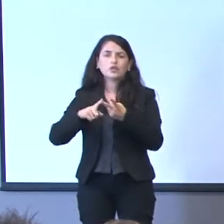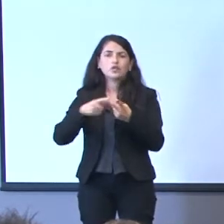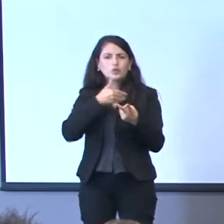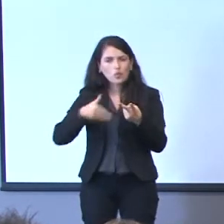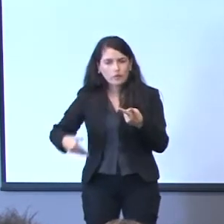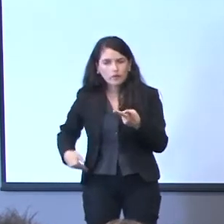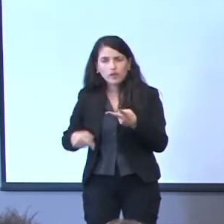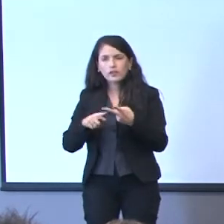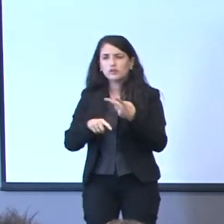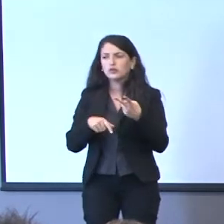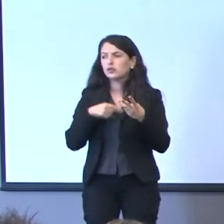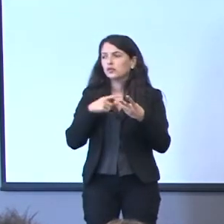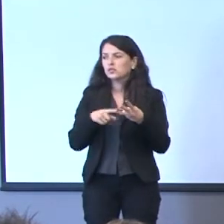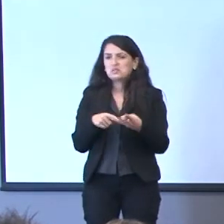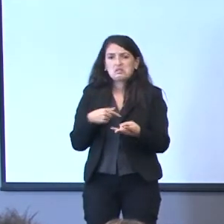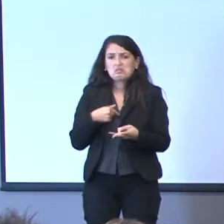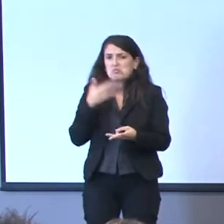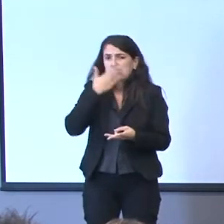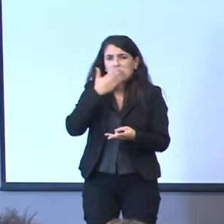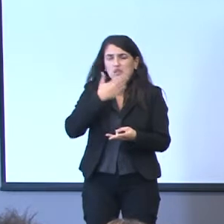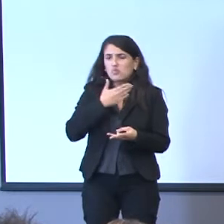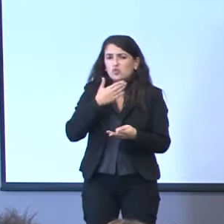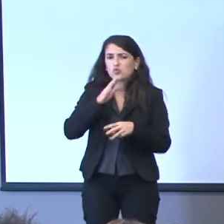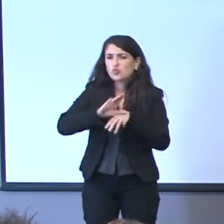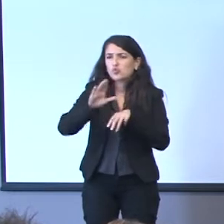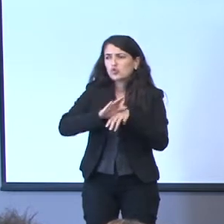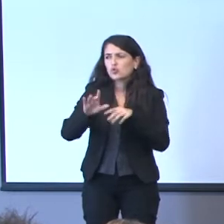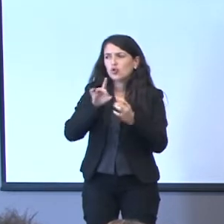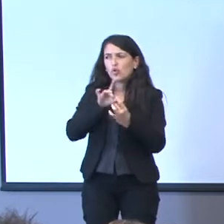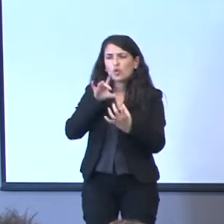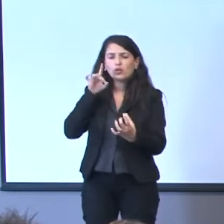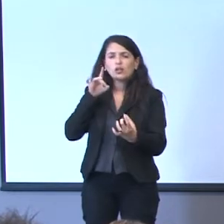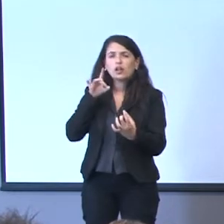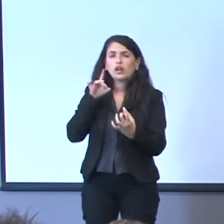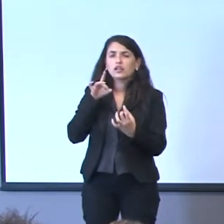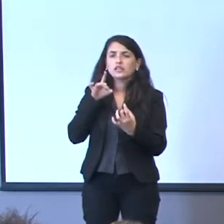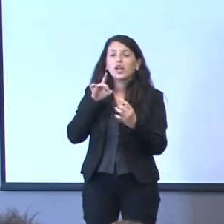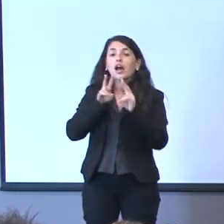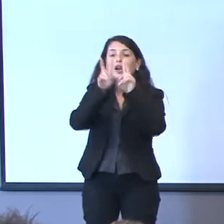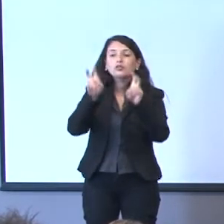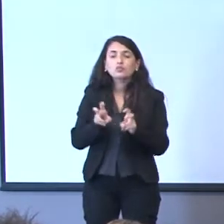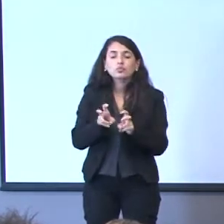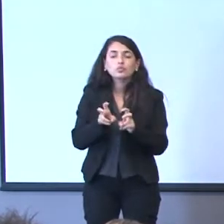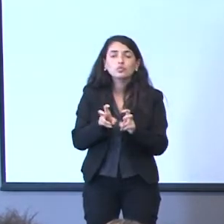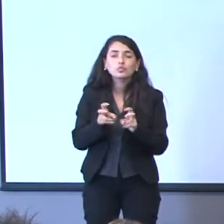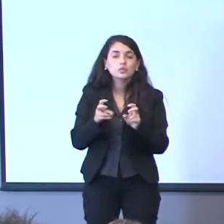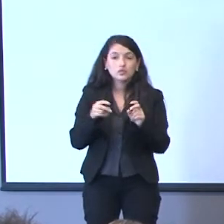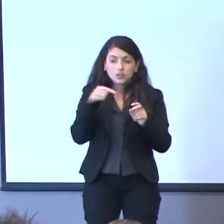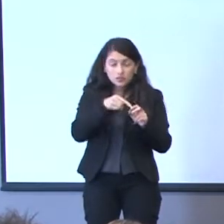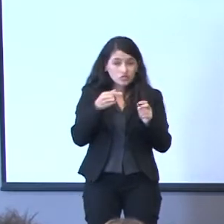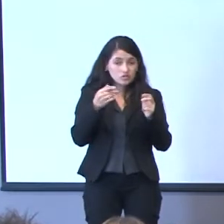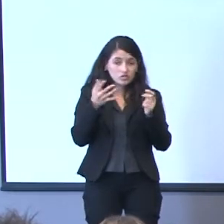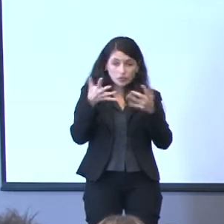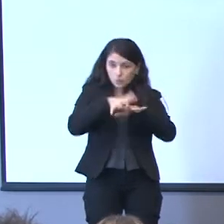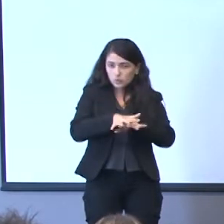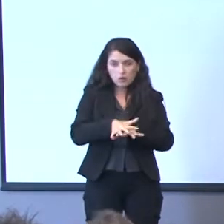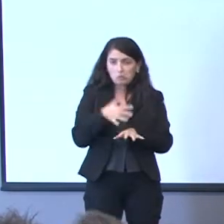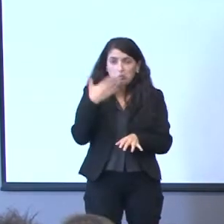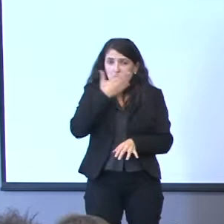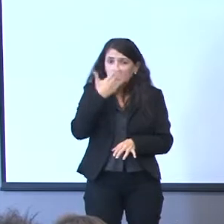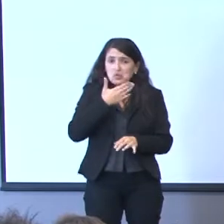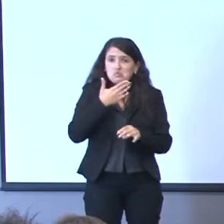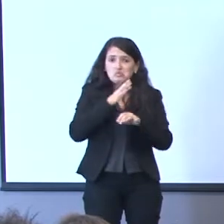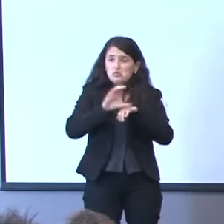governo. Eu não lembro de ter visto nenhum curso online que tratasse sobre esse assunto. Professora, qual é o seu nome mesmo?